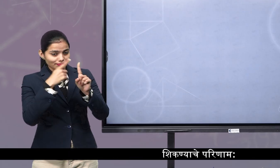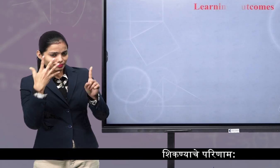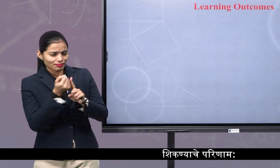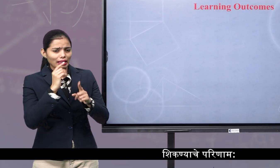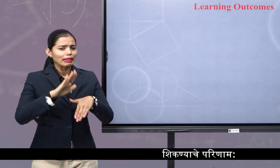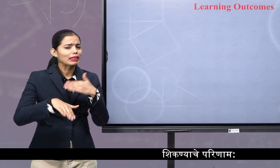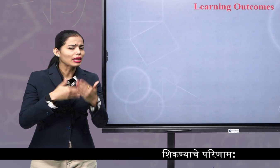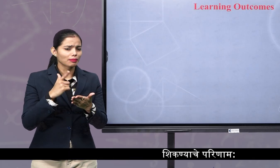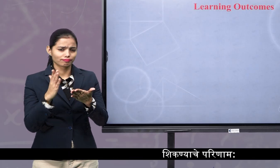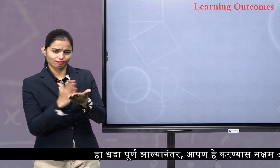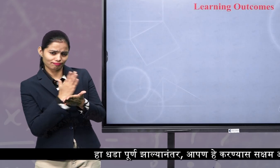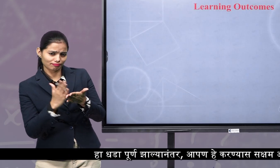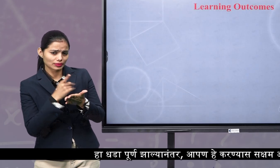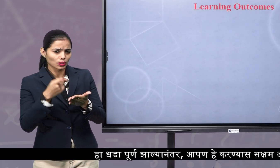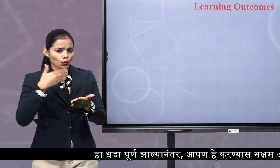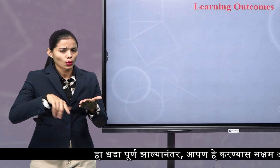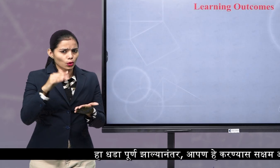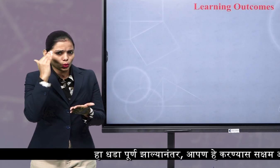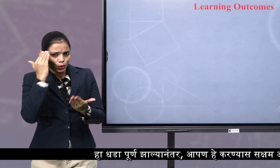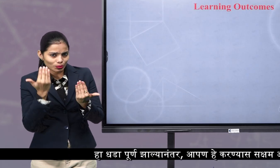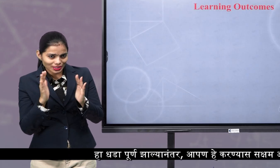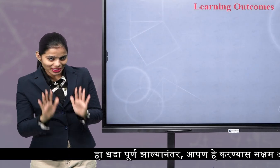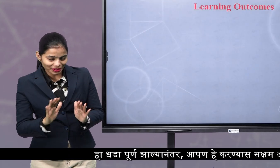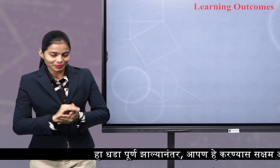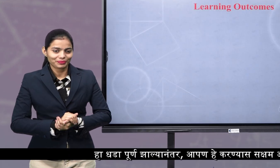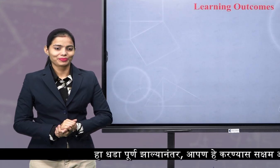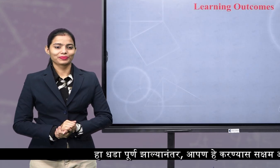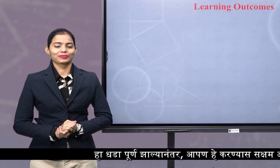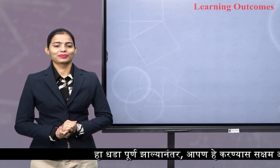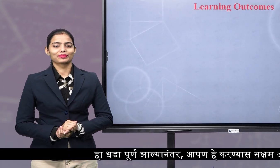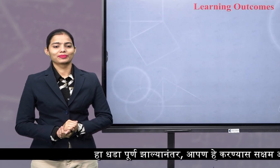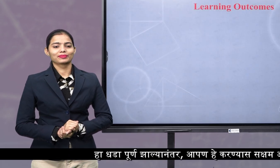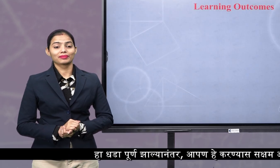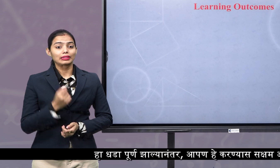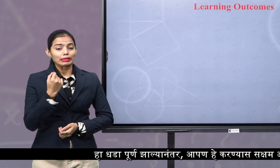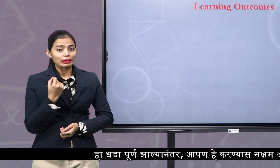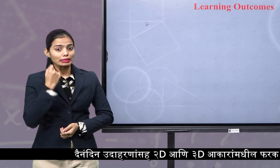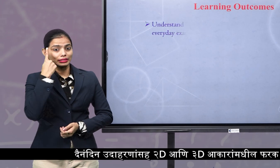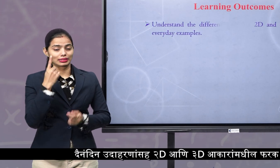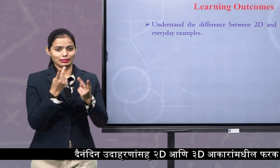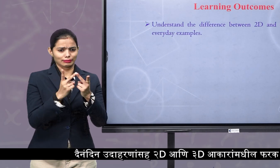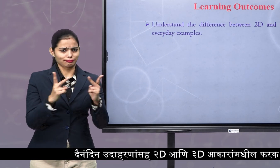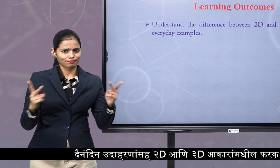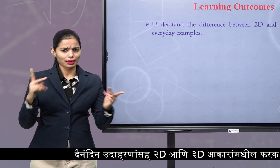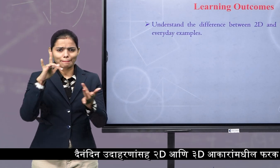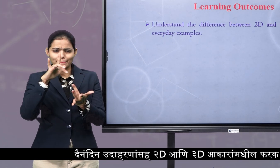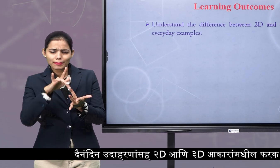शिकण्याचे परिणाम. हा धडा पूर्ण झाल्यानंतर आपण हे करण्यास सक्षम असाल. दैनंदिन